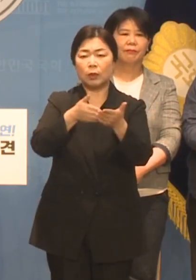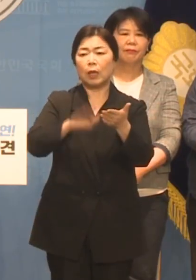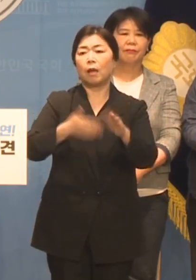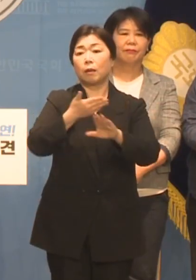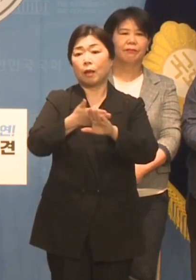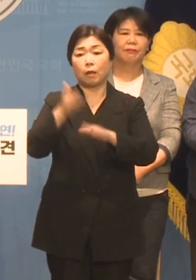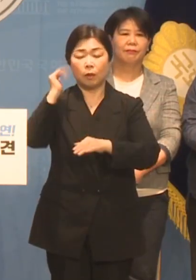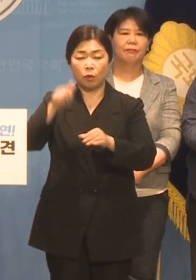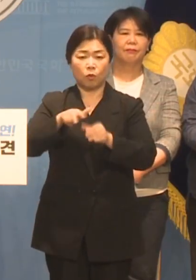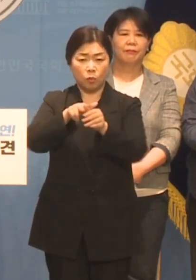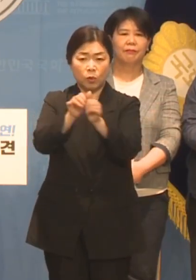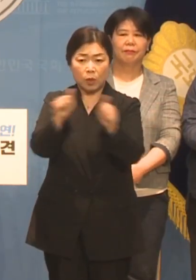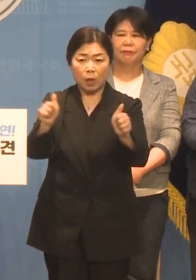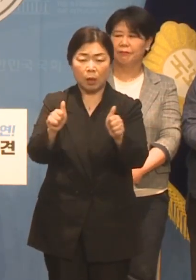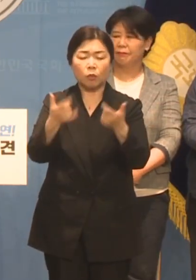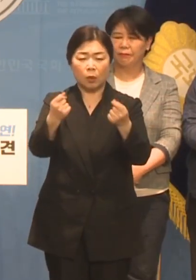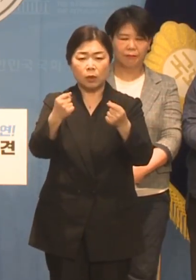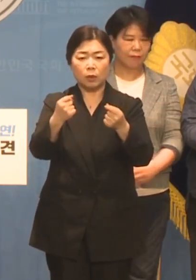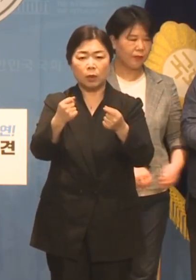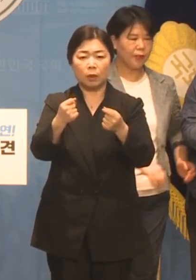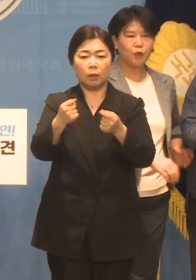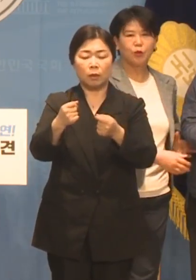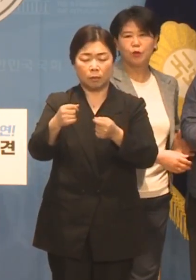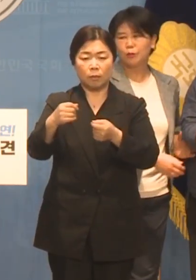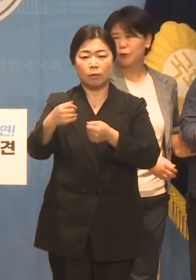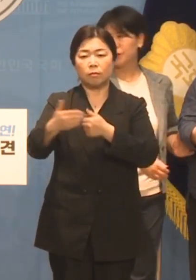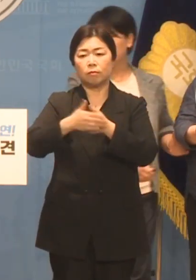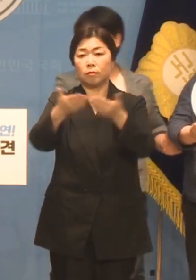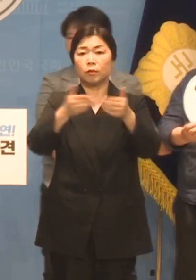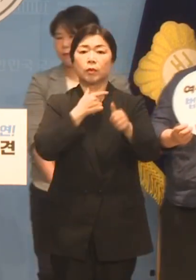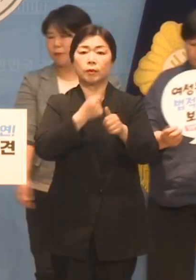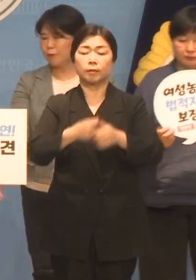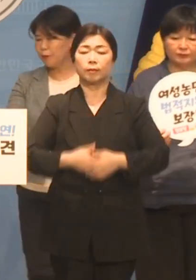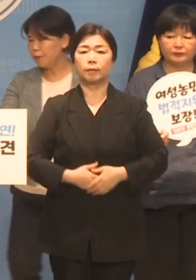대선 후보들도 받아 안기를 바랍니다. 감사합니다.